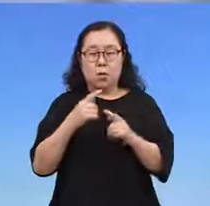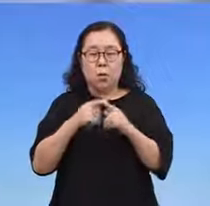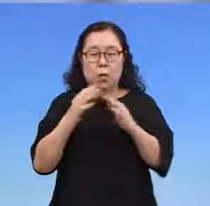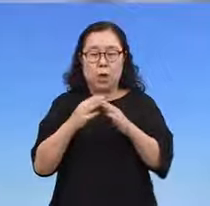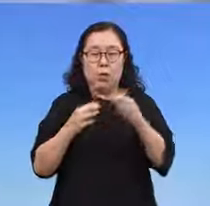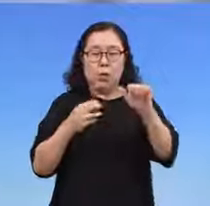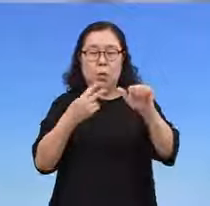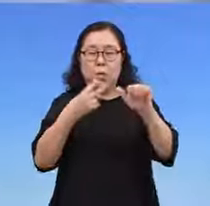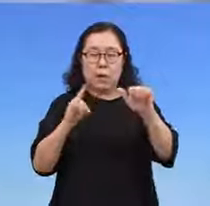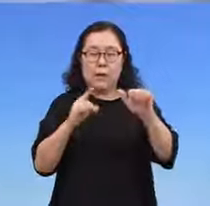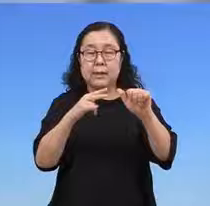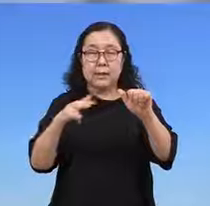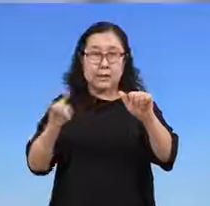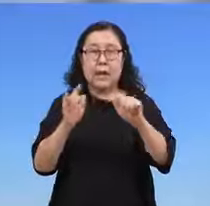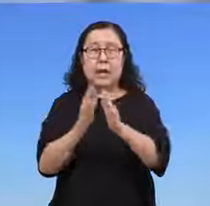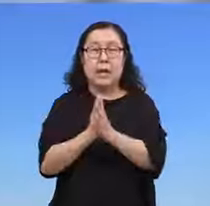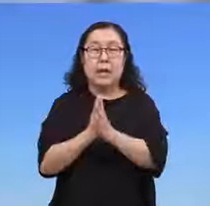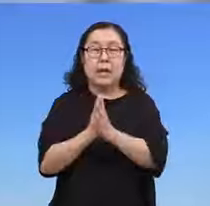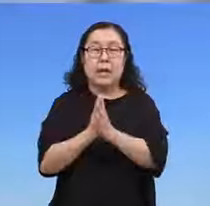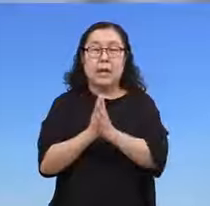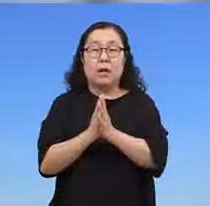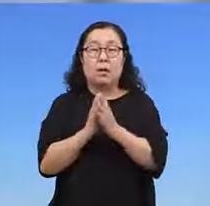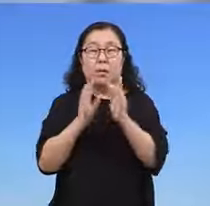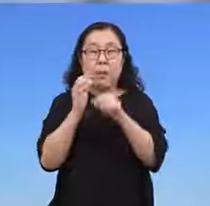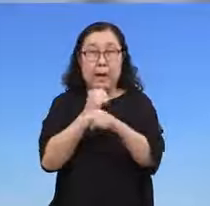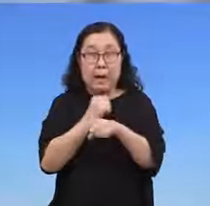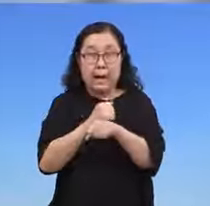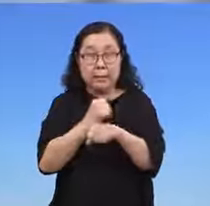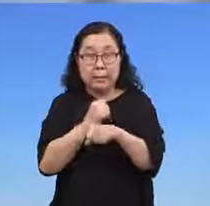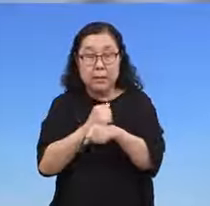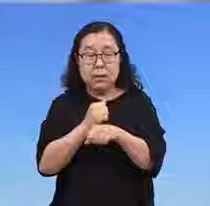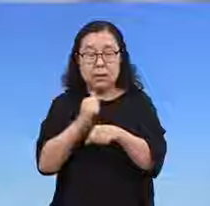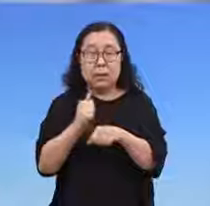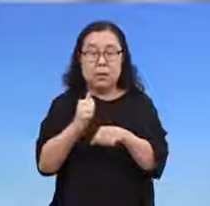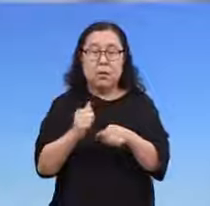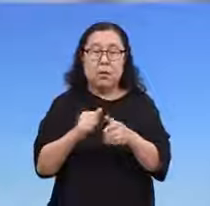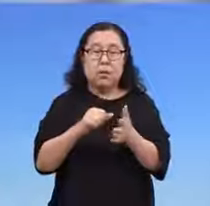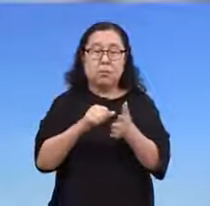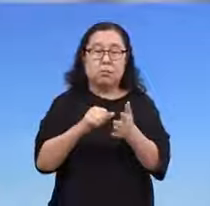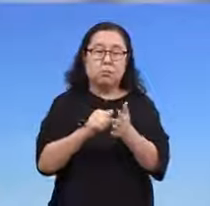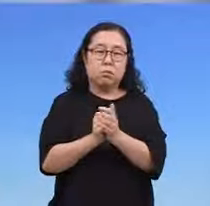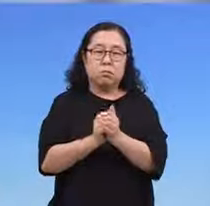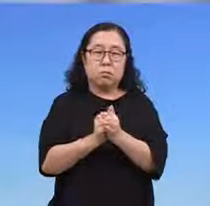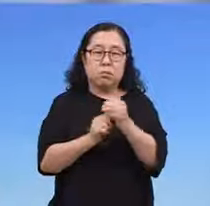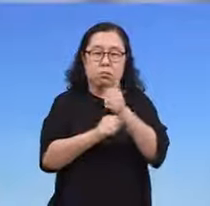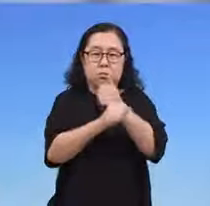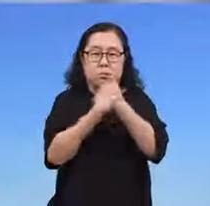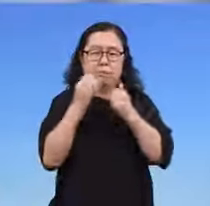보면은 그 6가지 군장이 다 녹이 슬어 있는 게 기능이 작동이 안 되는 겁니다.